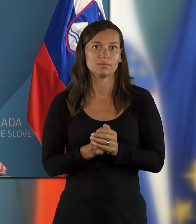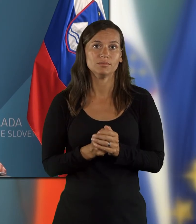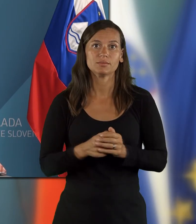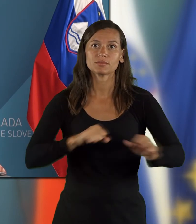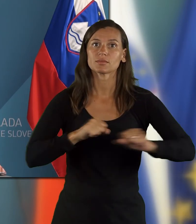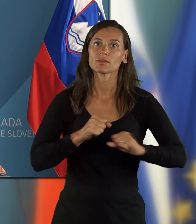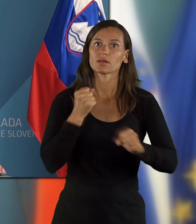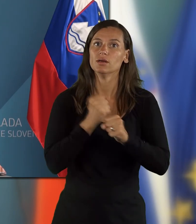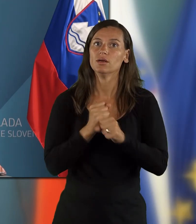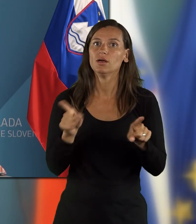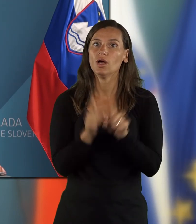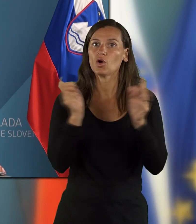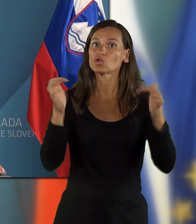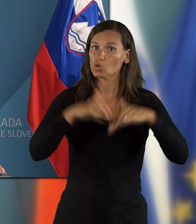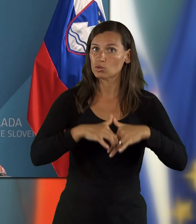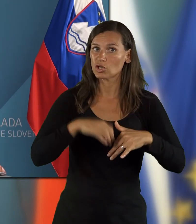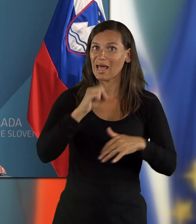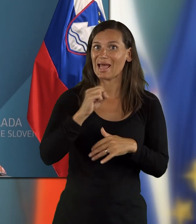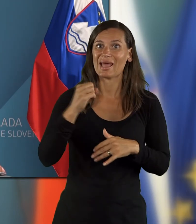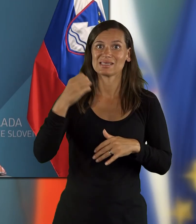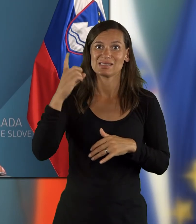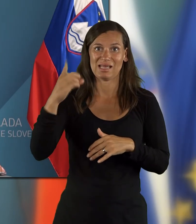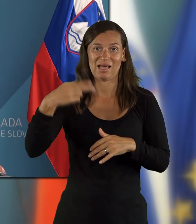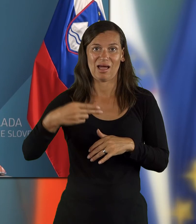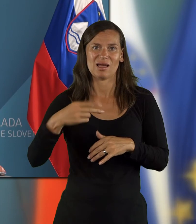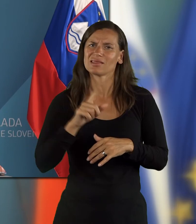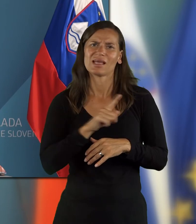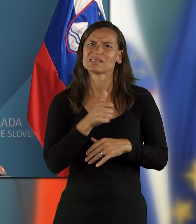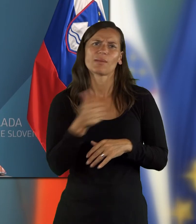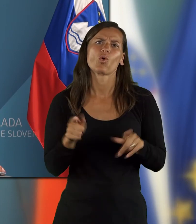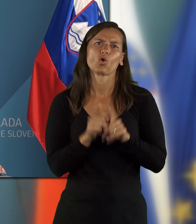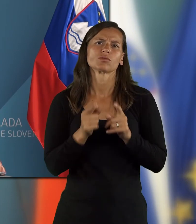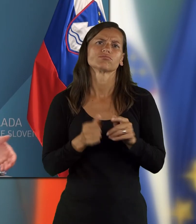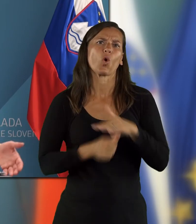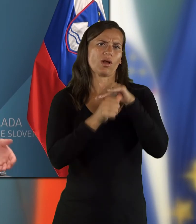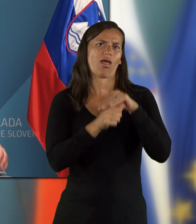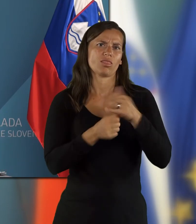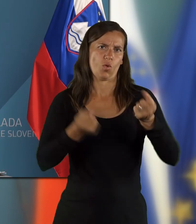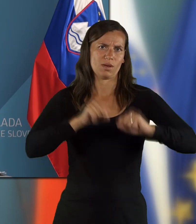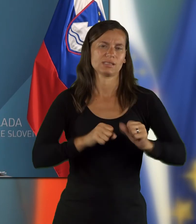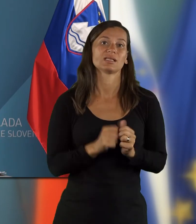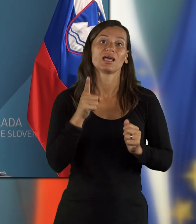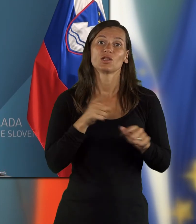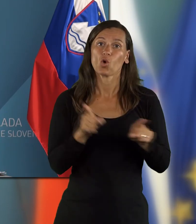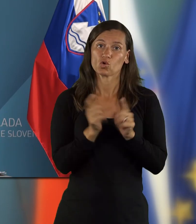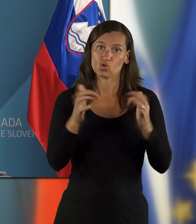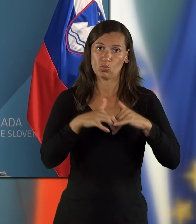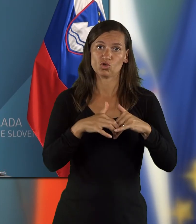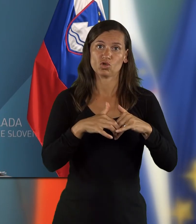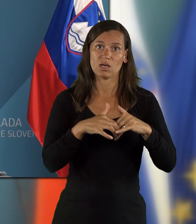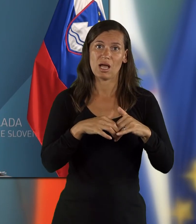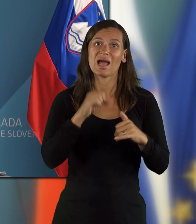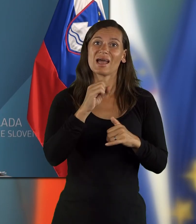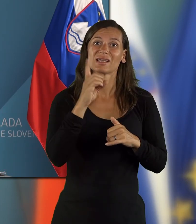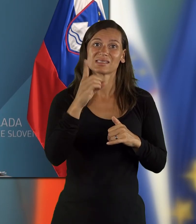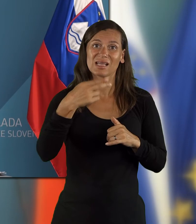Vlada deluje tudi kot skupščina SDH-ja, ne samo kot organ oblasti. In